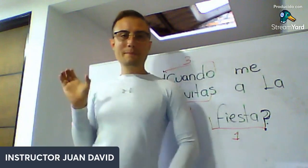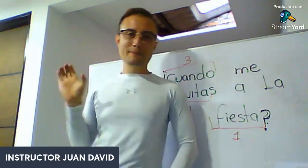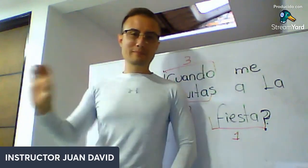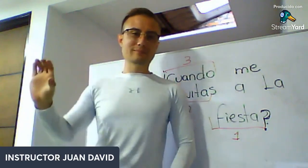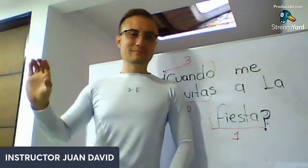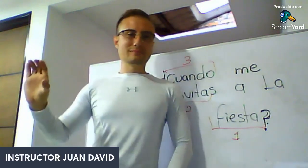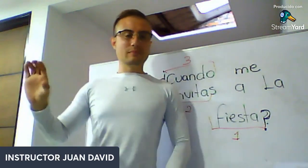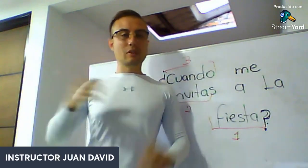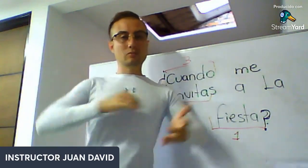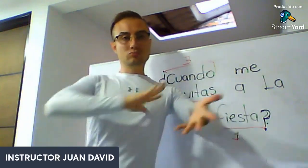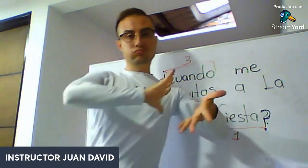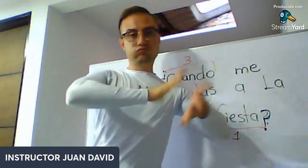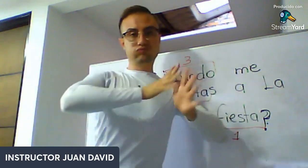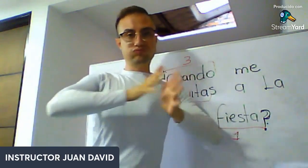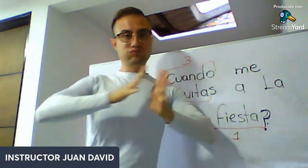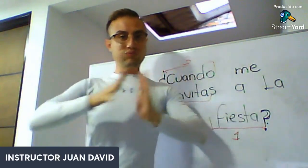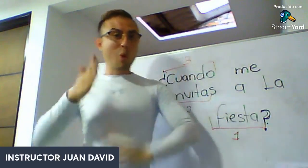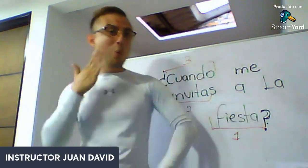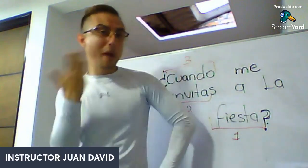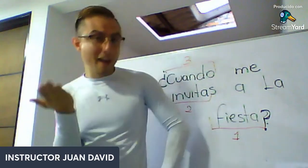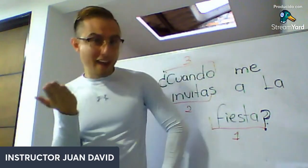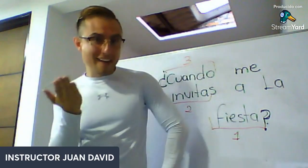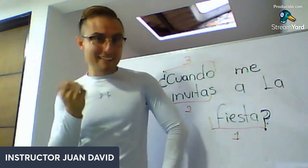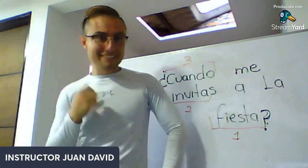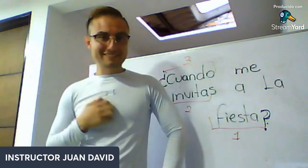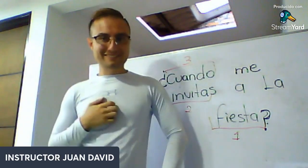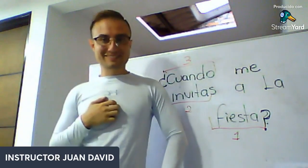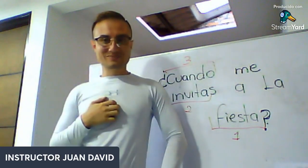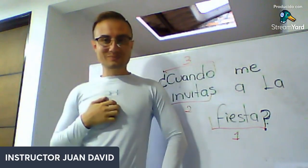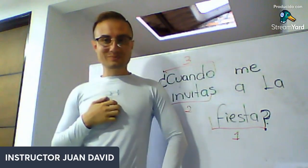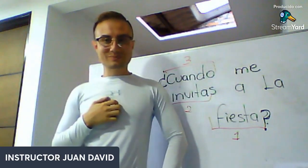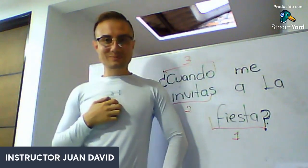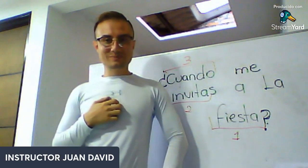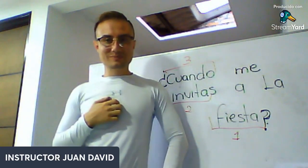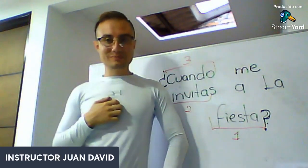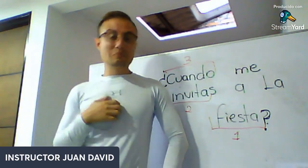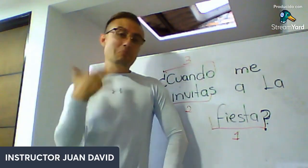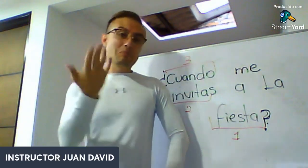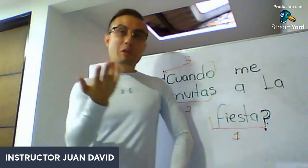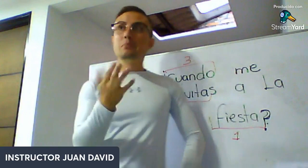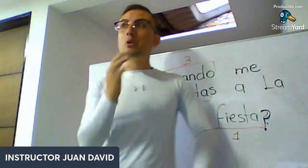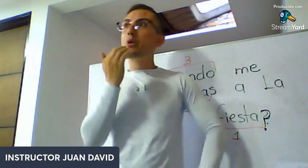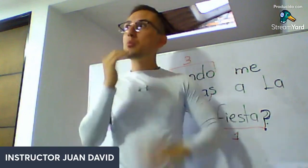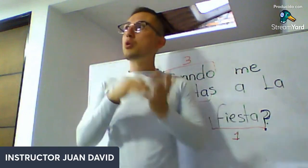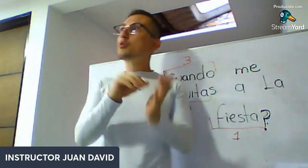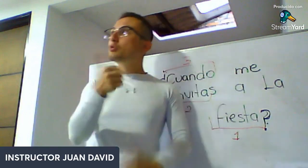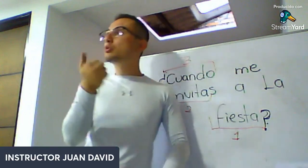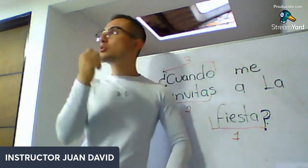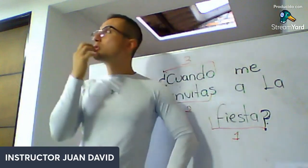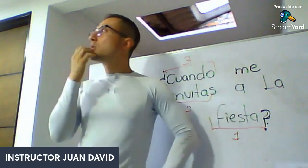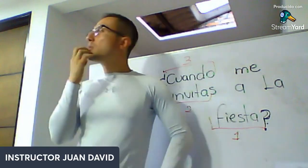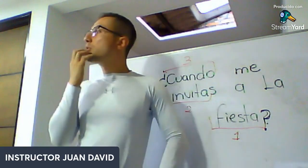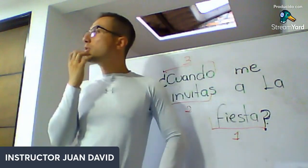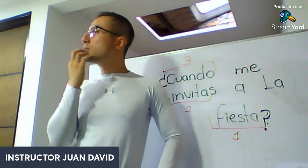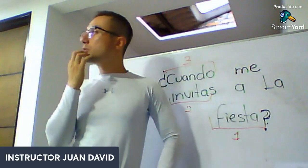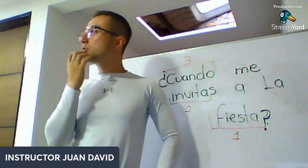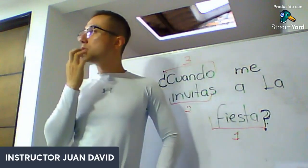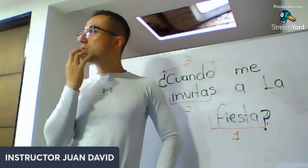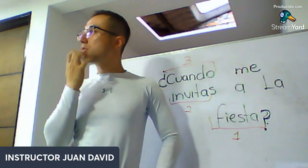y el cuando sea la pregunta la palabra de la pregunta siempre va lo último recuerden la la la la la la cuándo